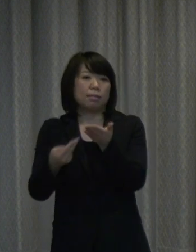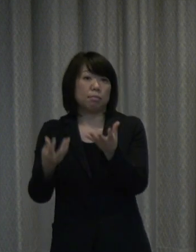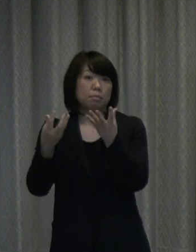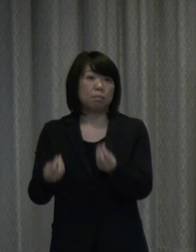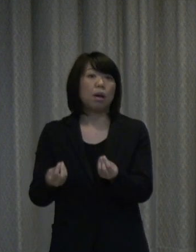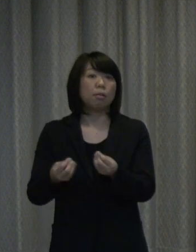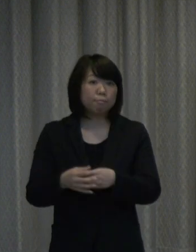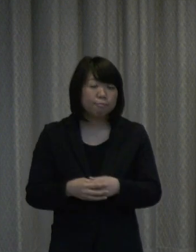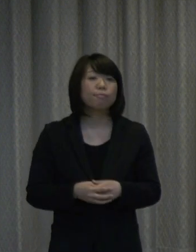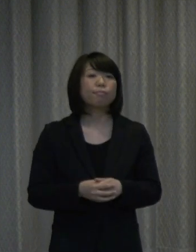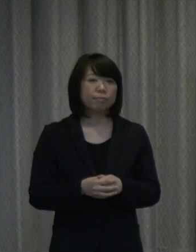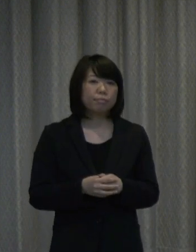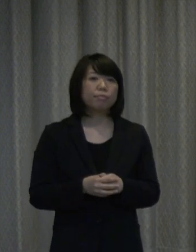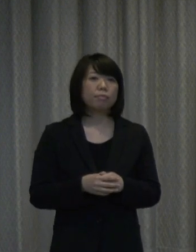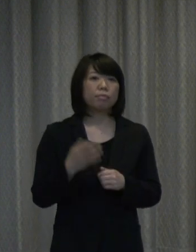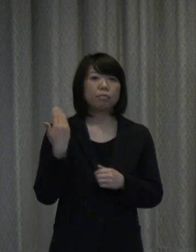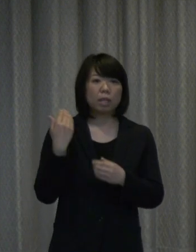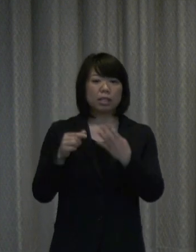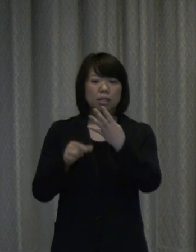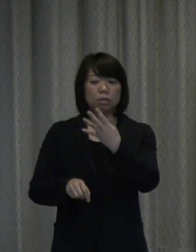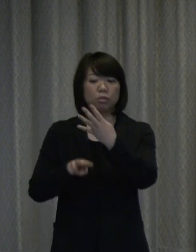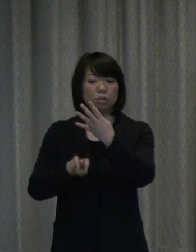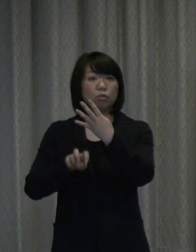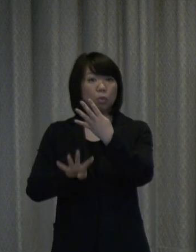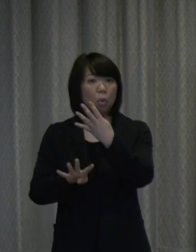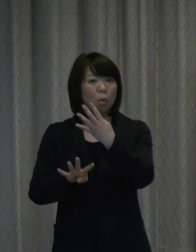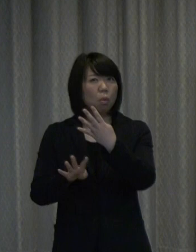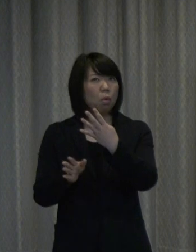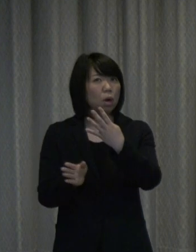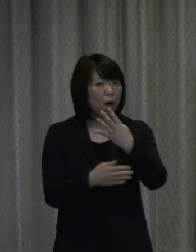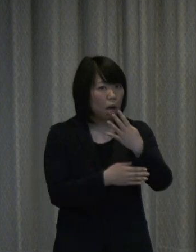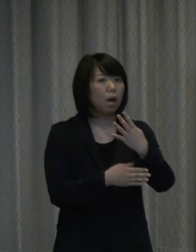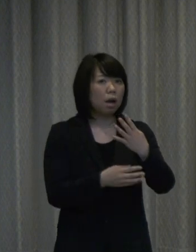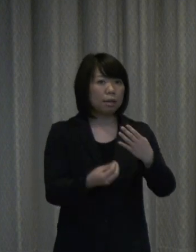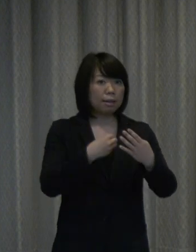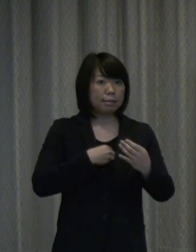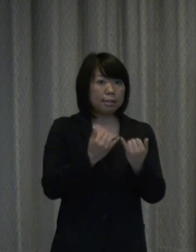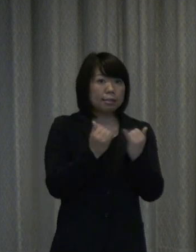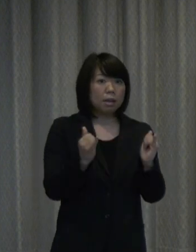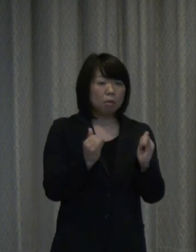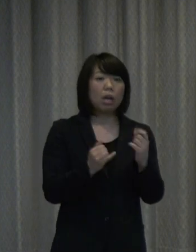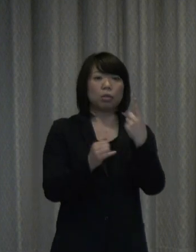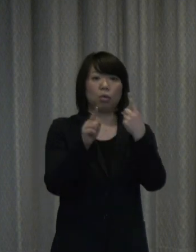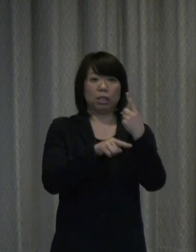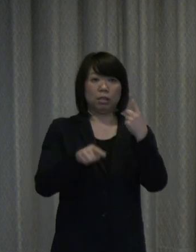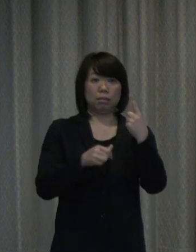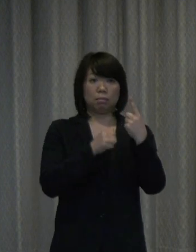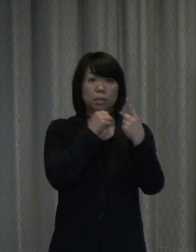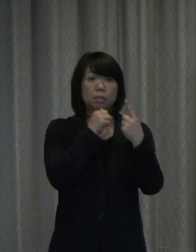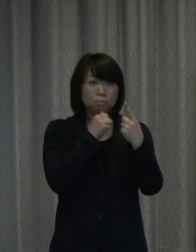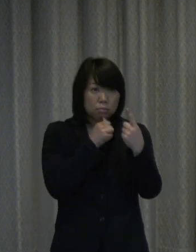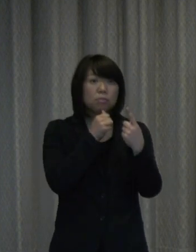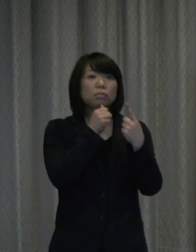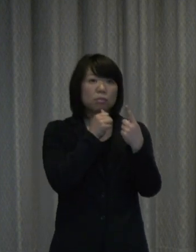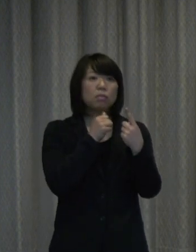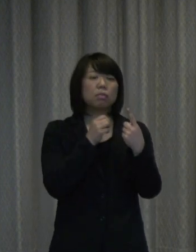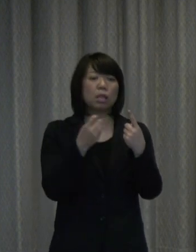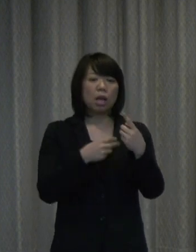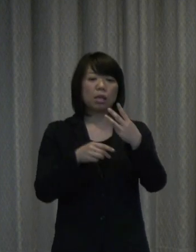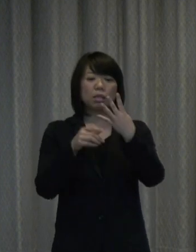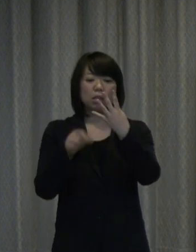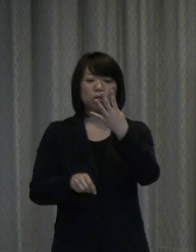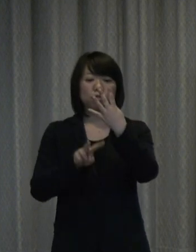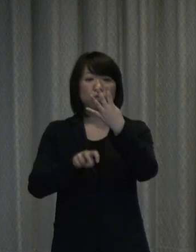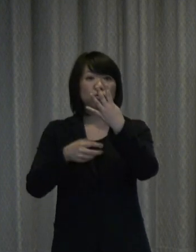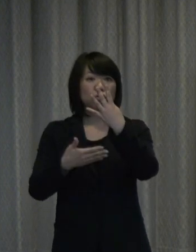。4月24日以降、感染者はお一人、そして29日以